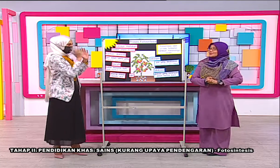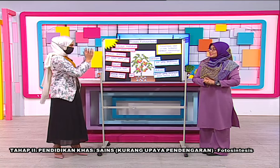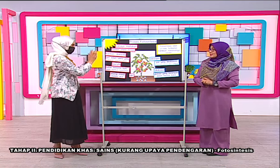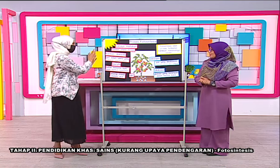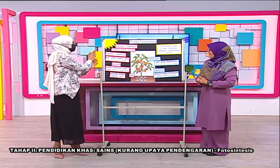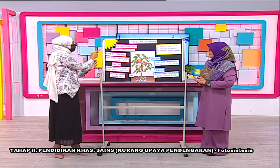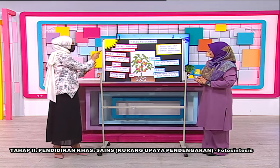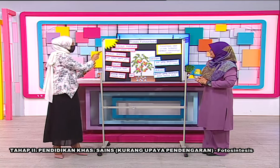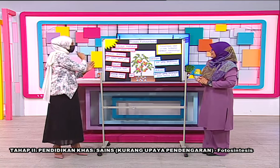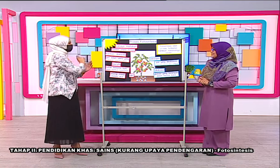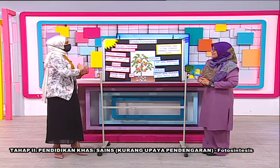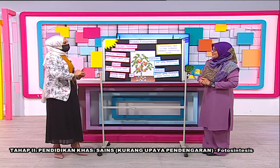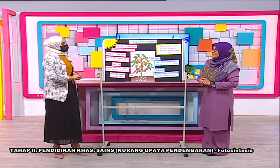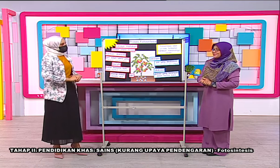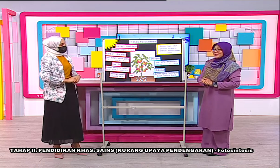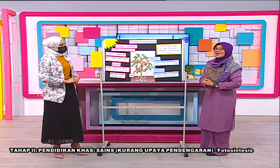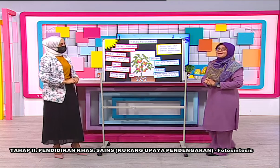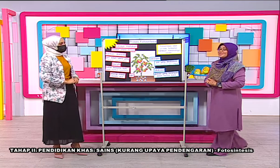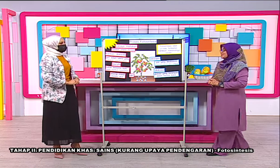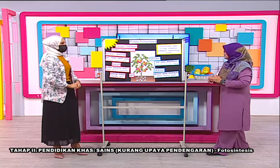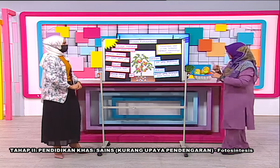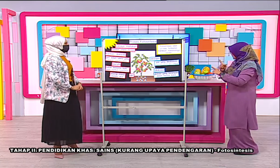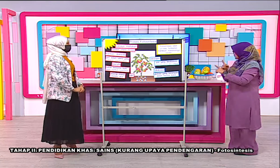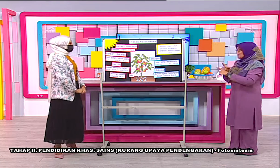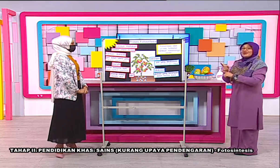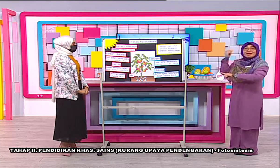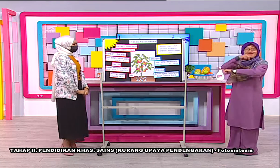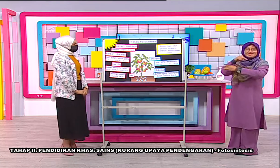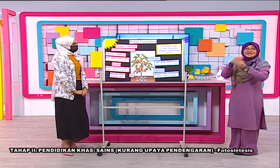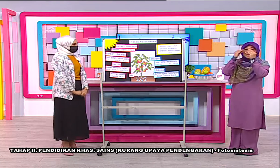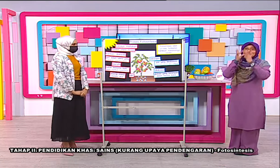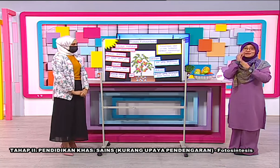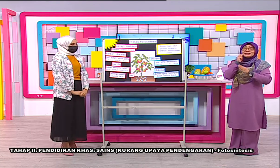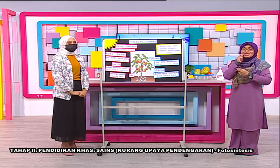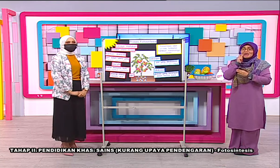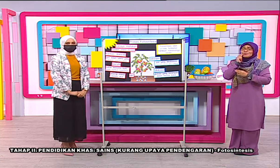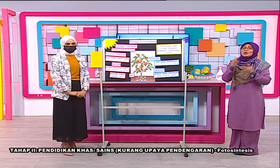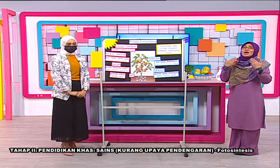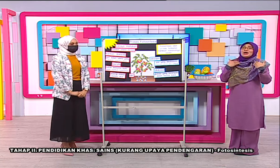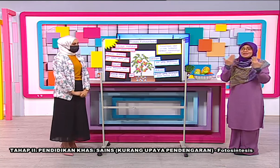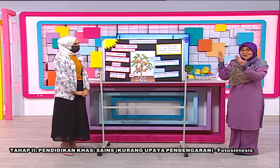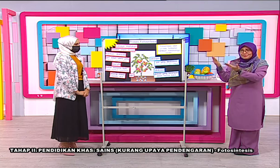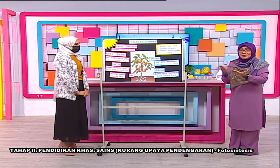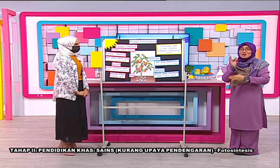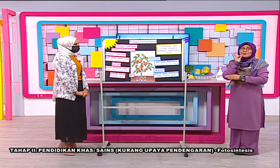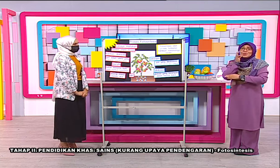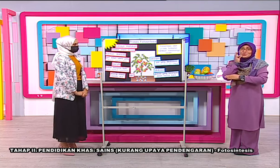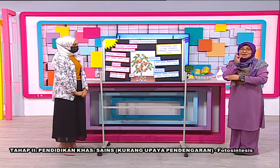cego hatipun ada buah-buahan di kebelakang fisik gue betul hari ini chegu Fatin pun Ade bawa buah-buahan